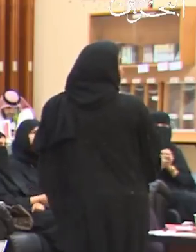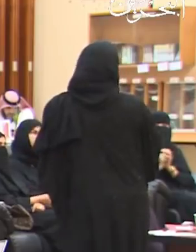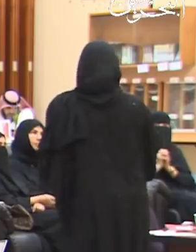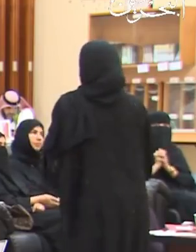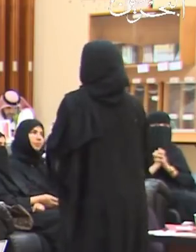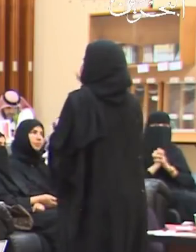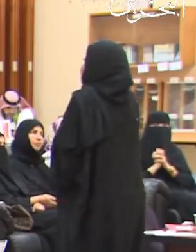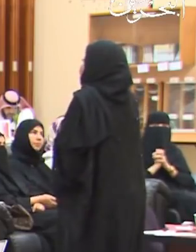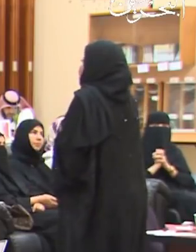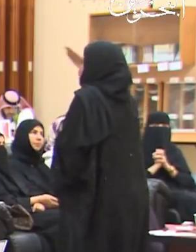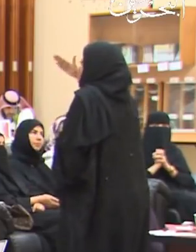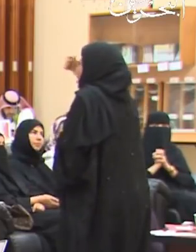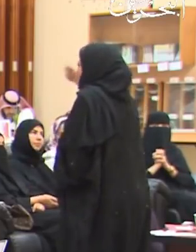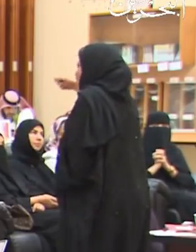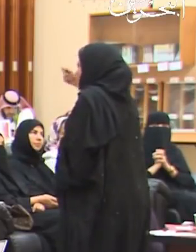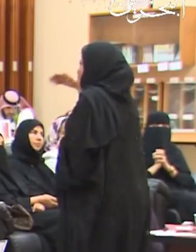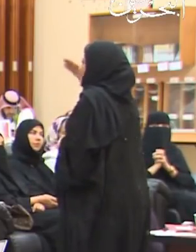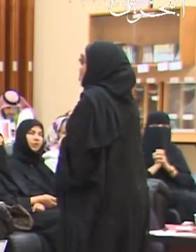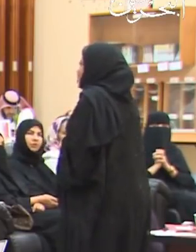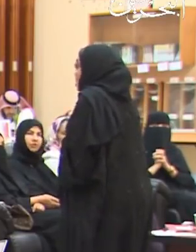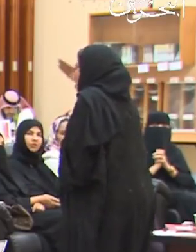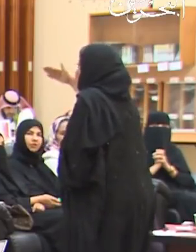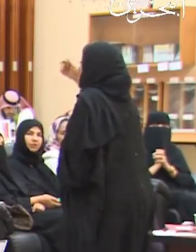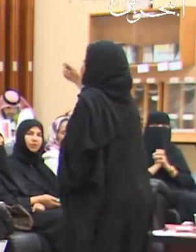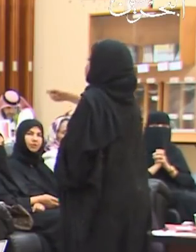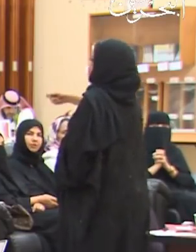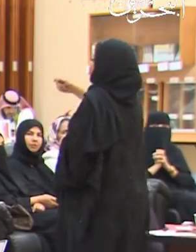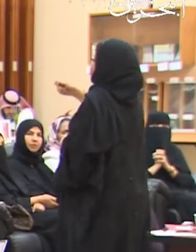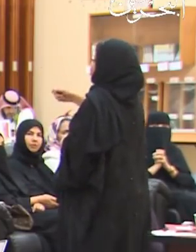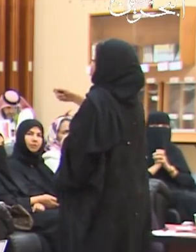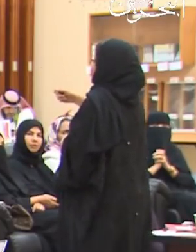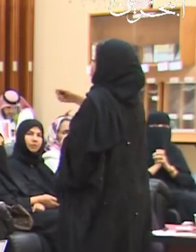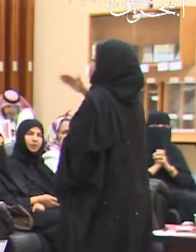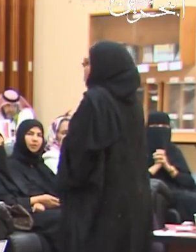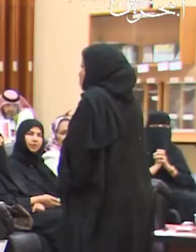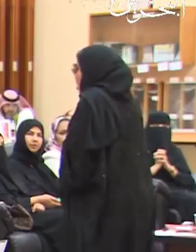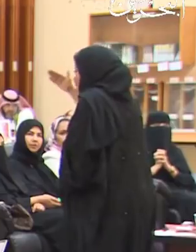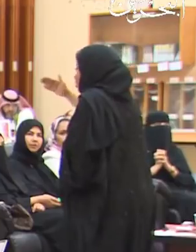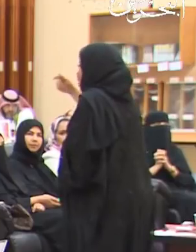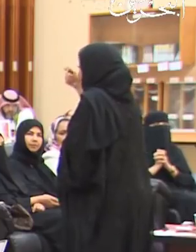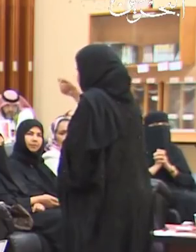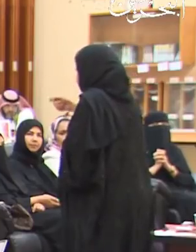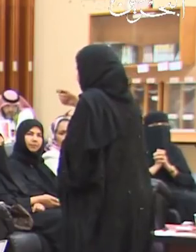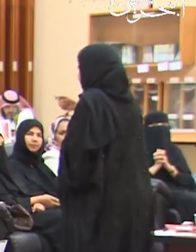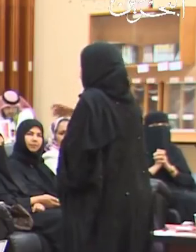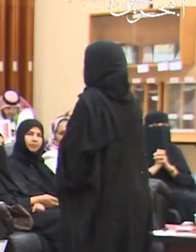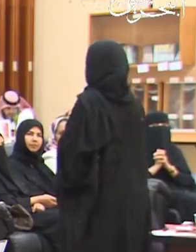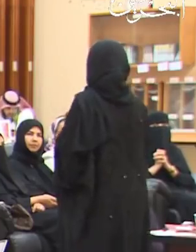في مدارس البحرين. خولة القرينيس لمركز الأخبار تلفزيون البحرين.